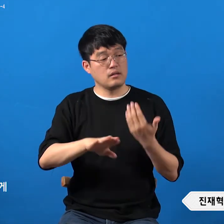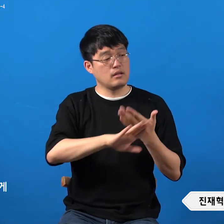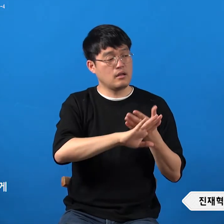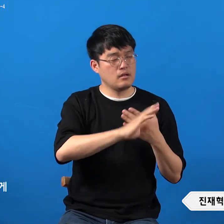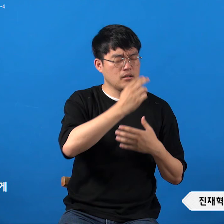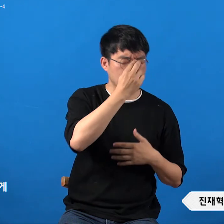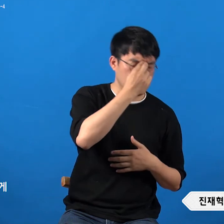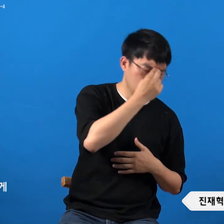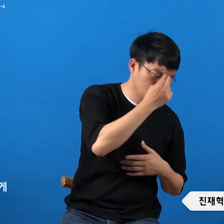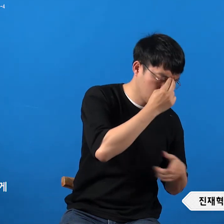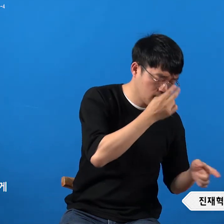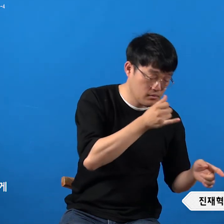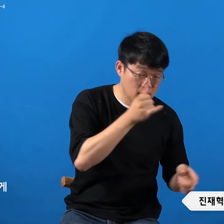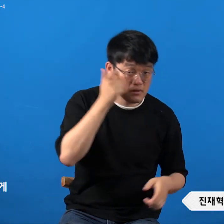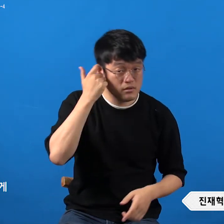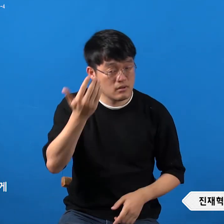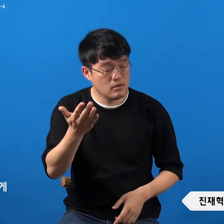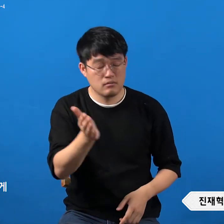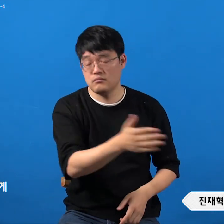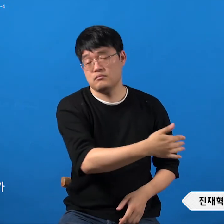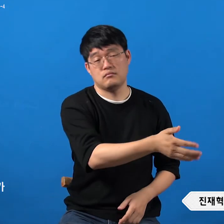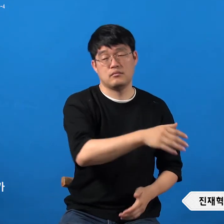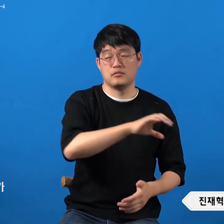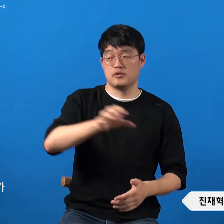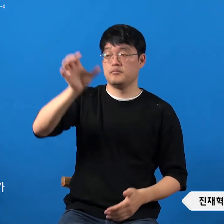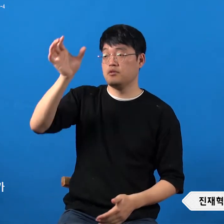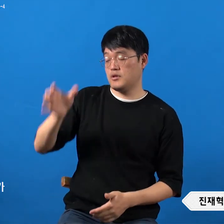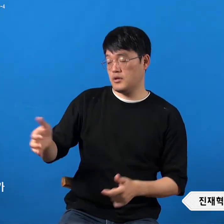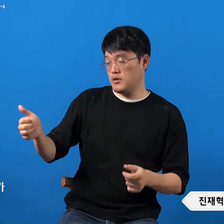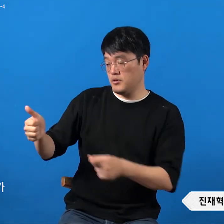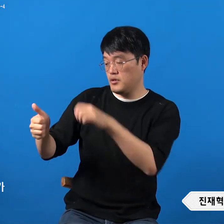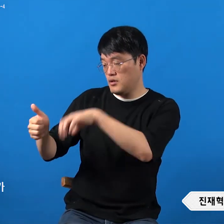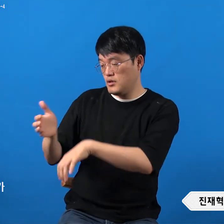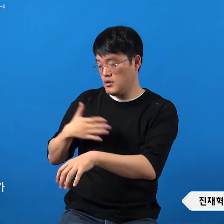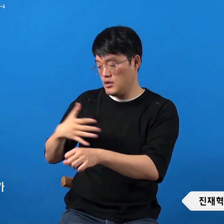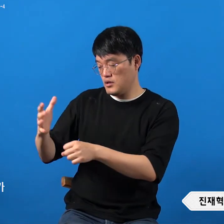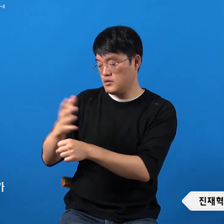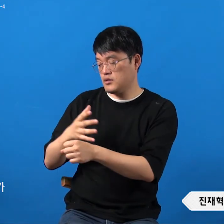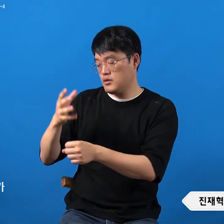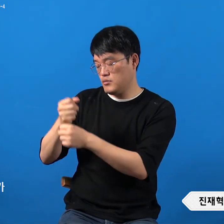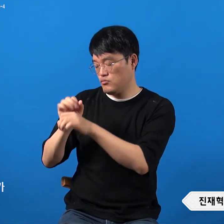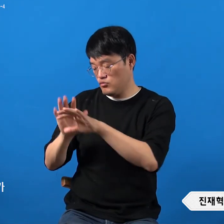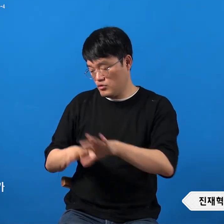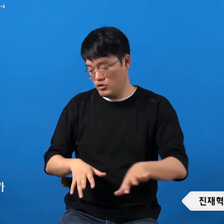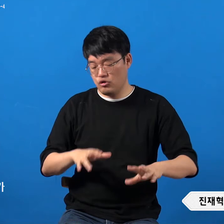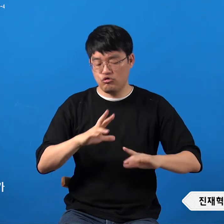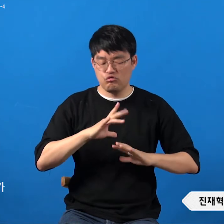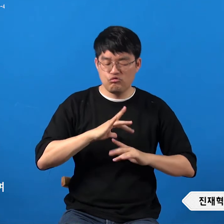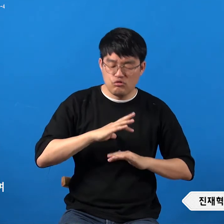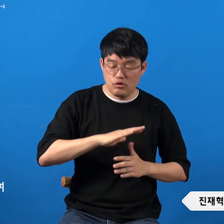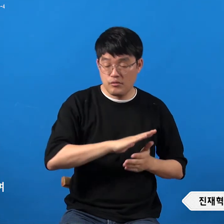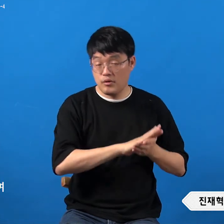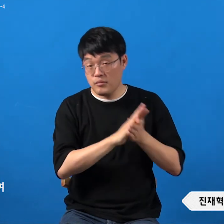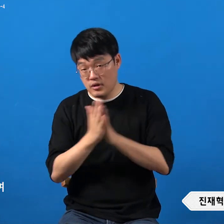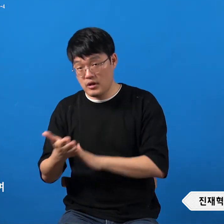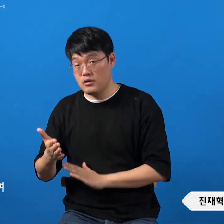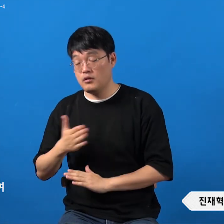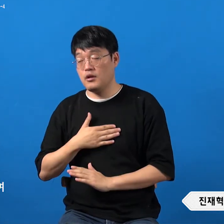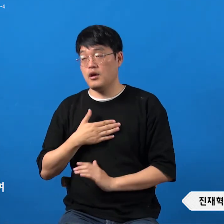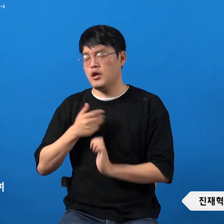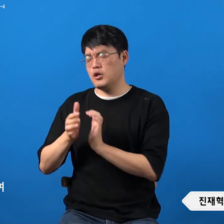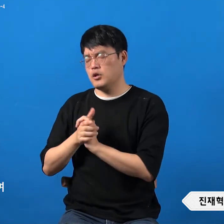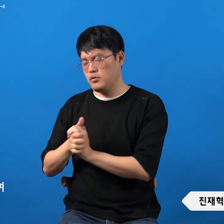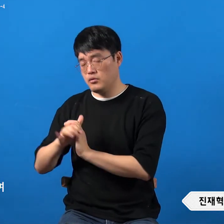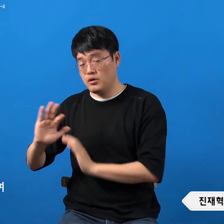있으랴. 십자가 밑에 나아가 내 짐을 풀었네. 그 두려움이 변하여 내 기도